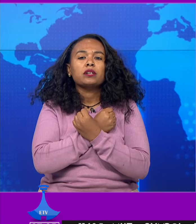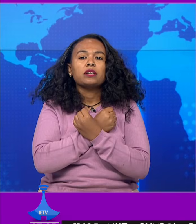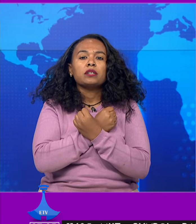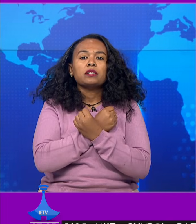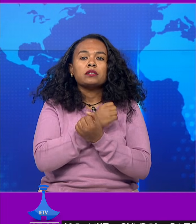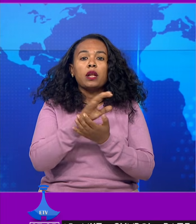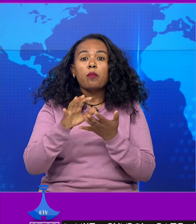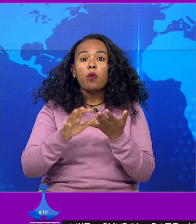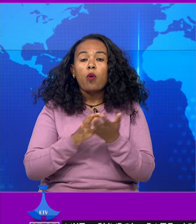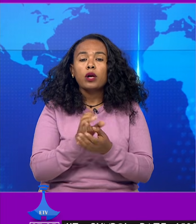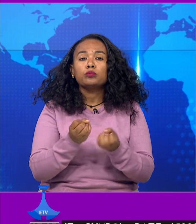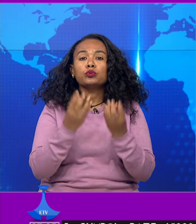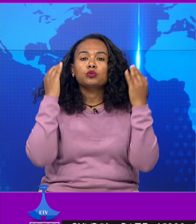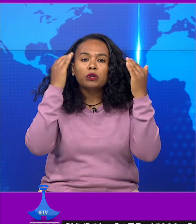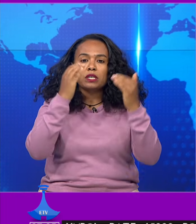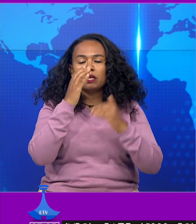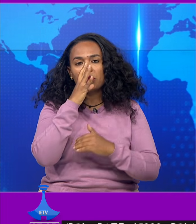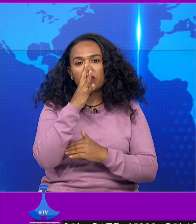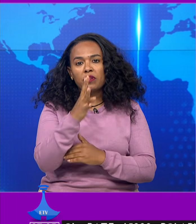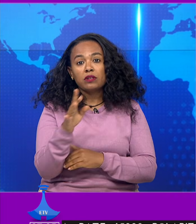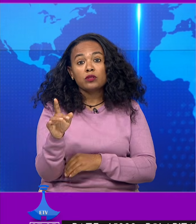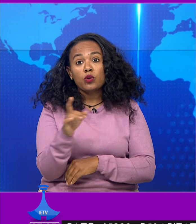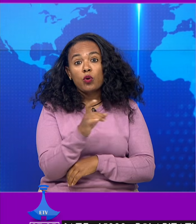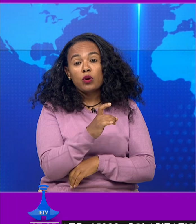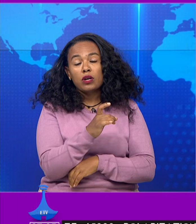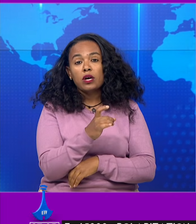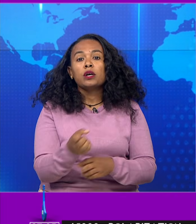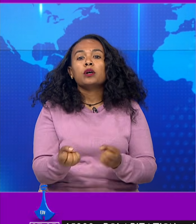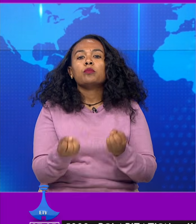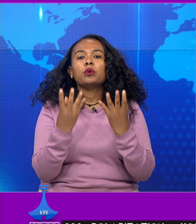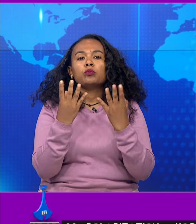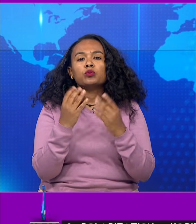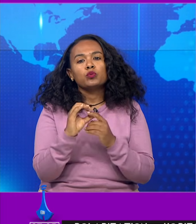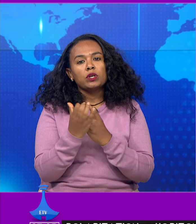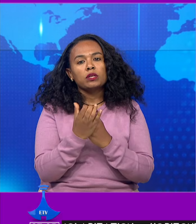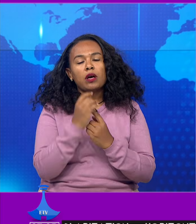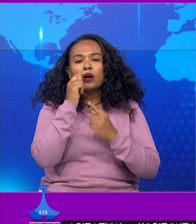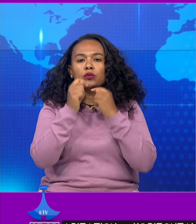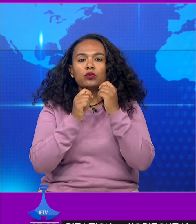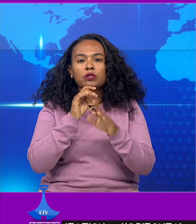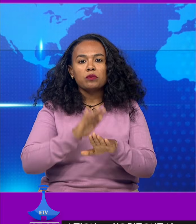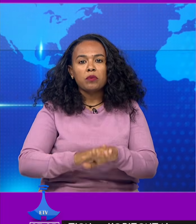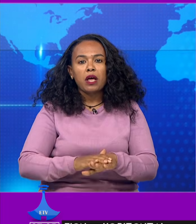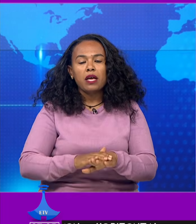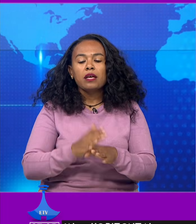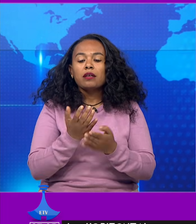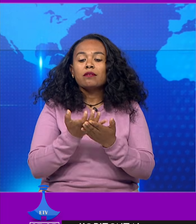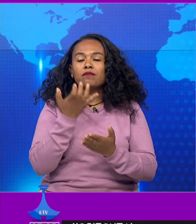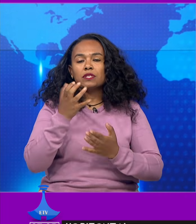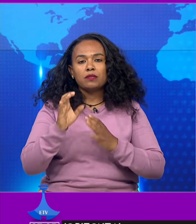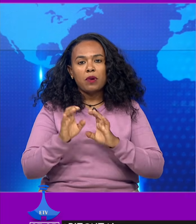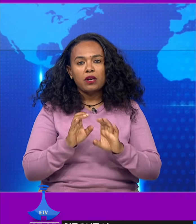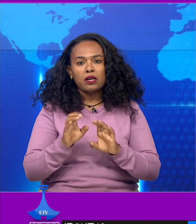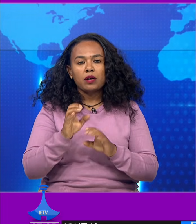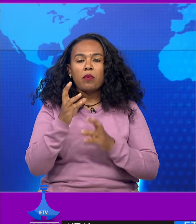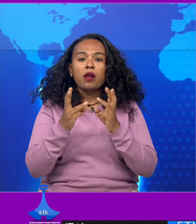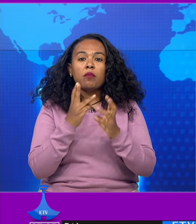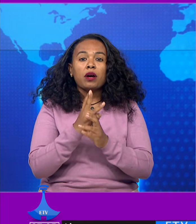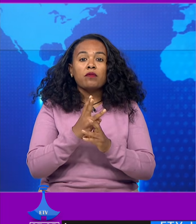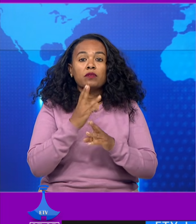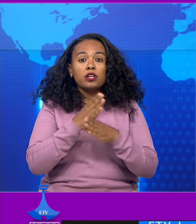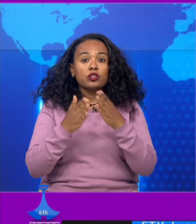ስለመዋሃድ ብዙ መድረክ የሚፈጥር ስለሆነ በብዙ መልኩ ቱሪዝም ላይ ኢንቨስት ማድረግ በዓለም አቀፍ ደረጃ ያለውን